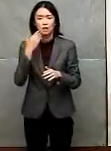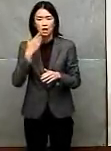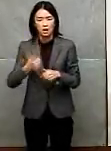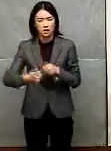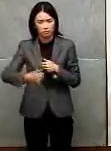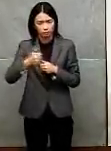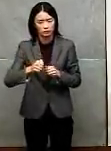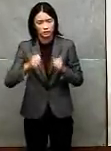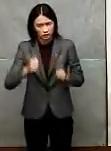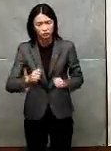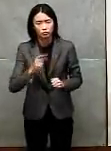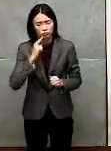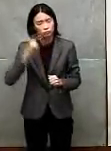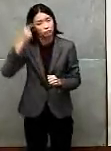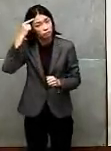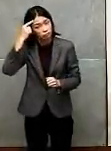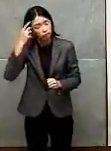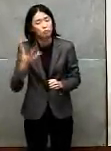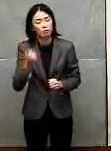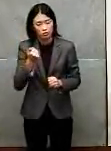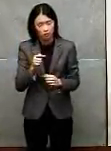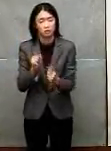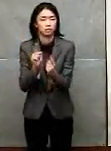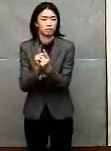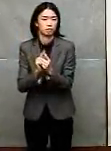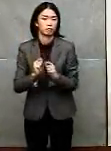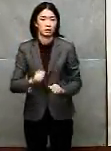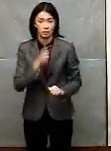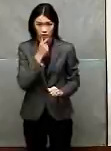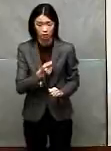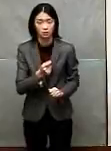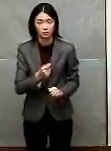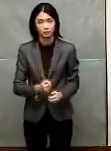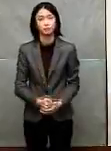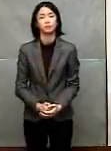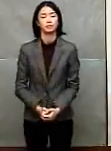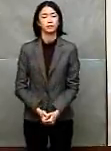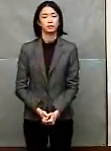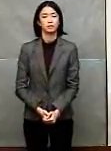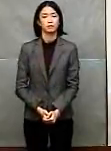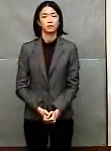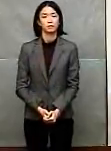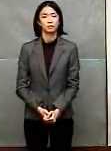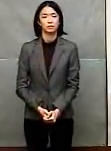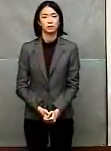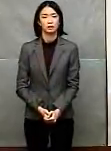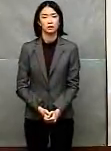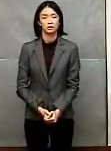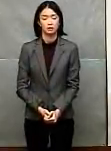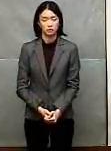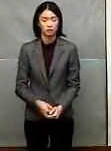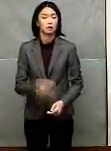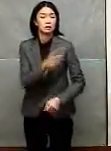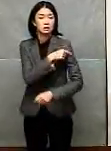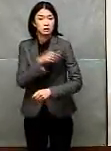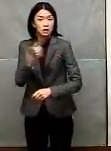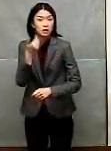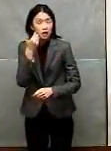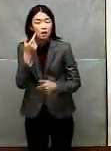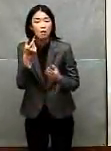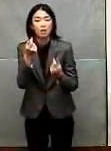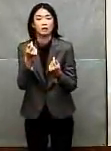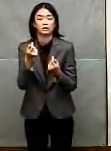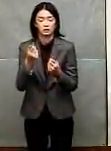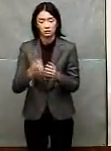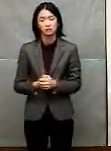かり、対処していきたいというふうに思っているところです。 今知事会の中で遠藤